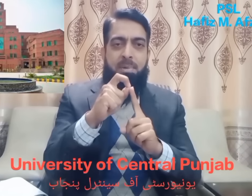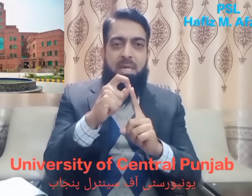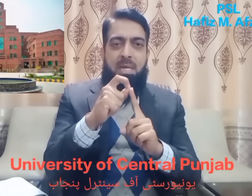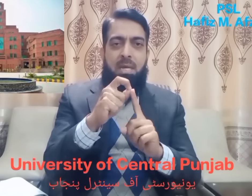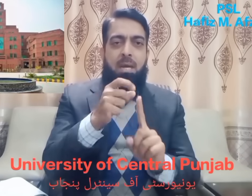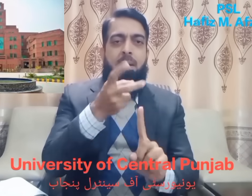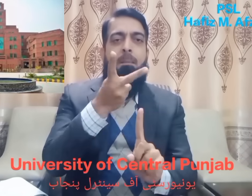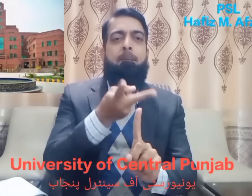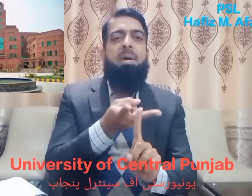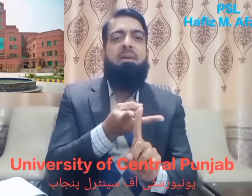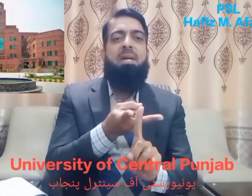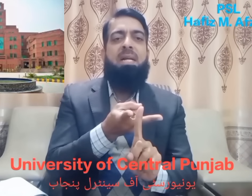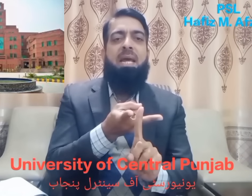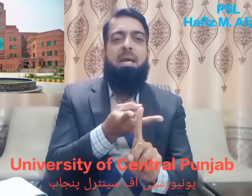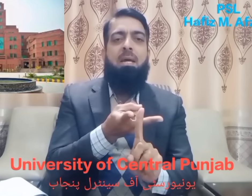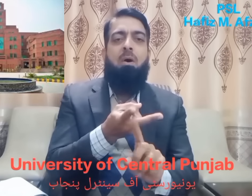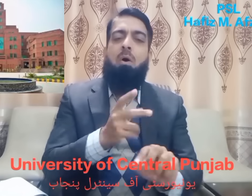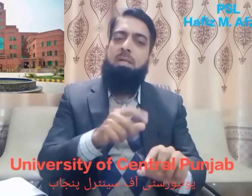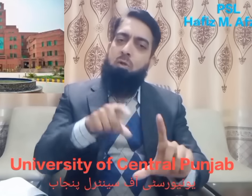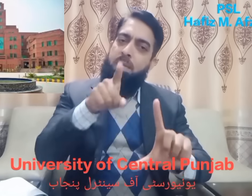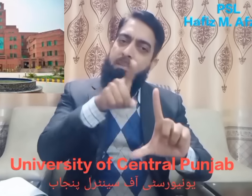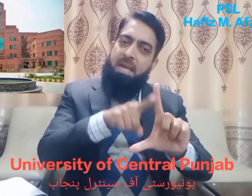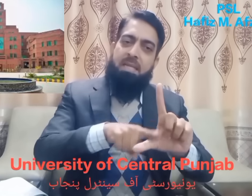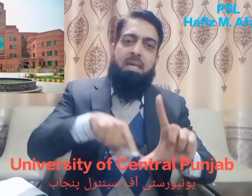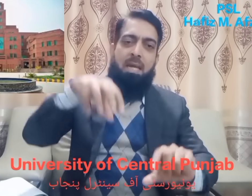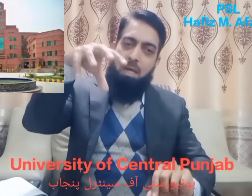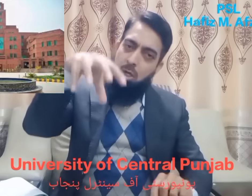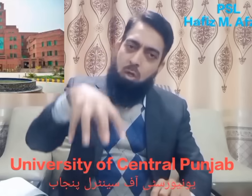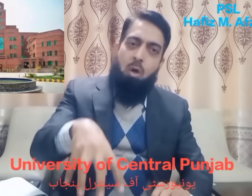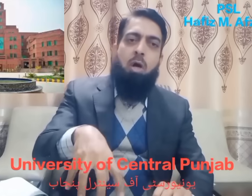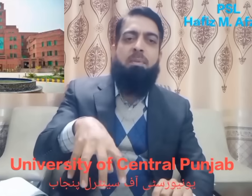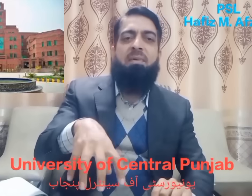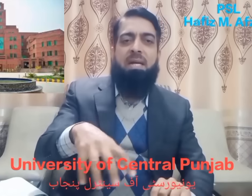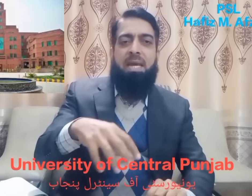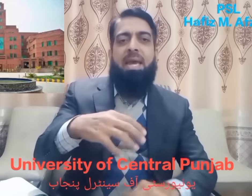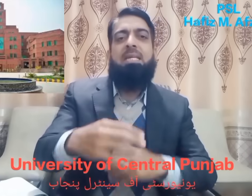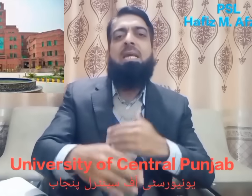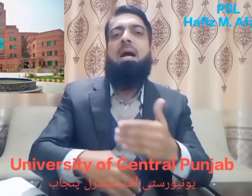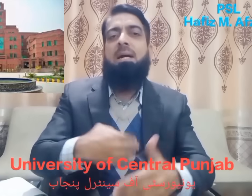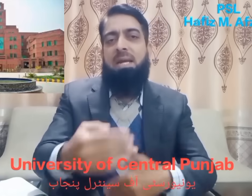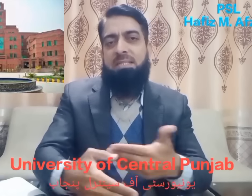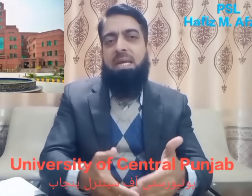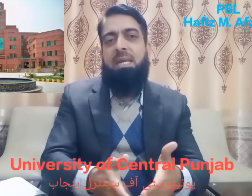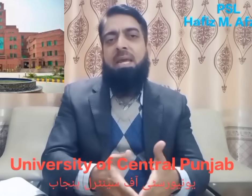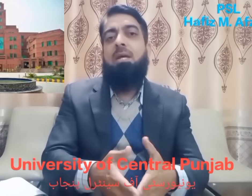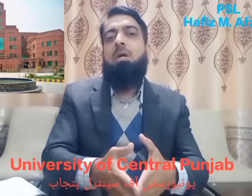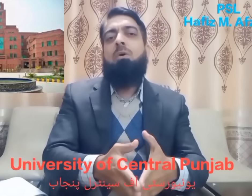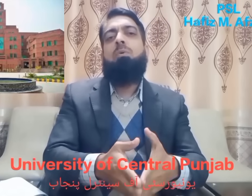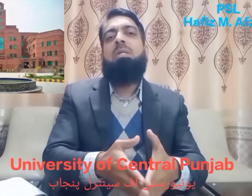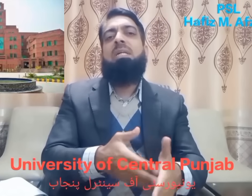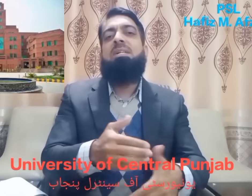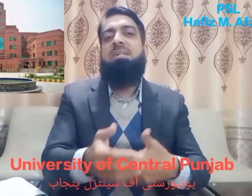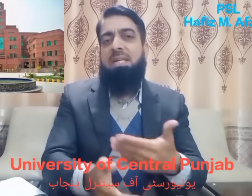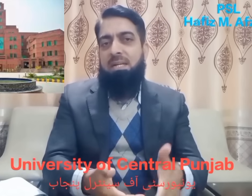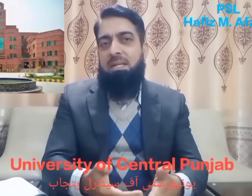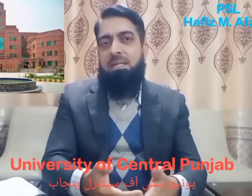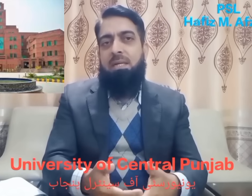UCP प्राइवेट है और इसको भी हम क्या देंगे, लाहौर में वाक़ है। ये अगला साइन है उनकी डिटेल के